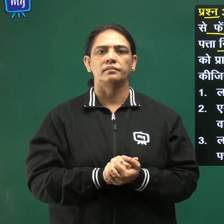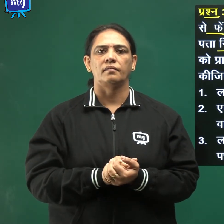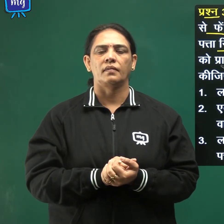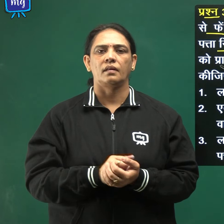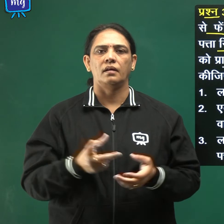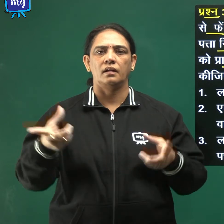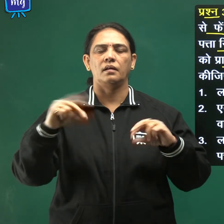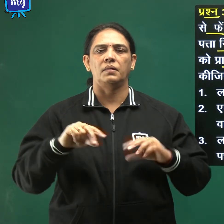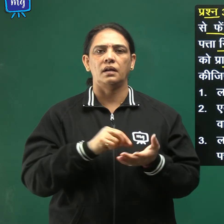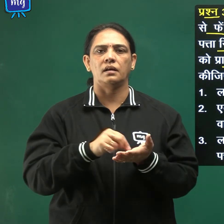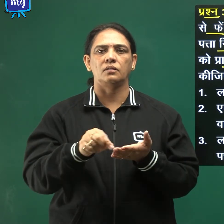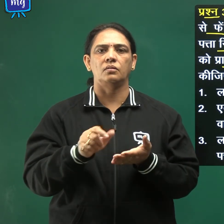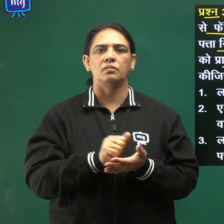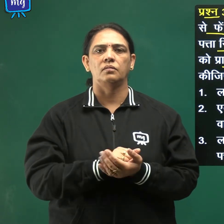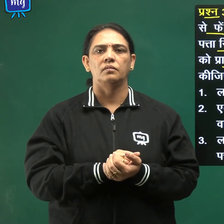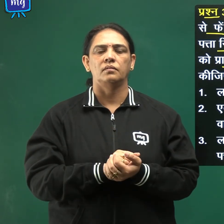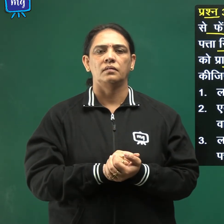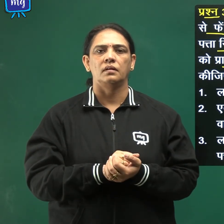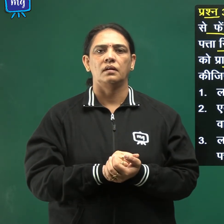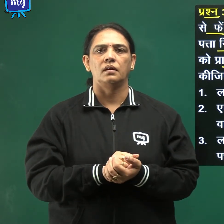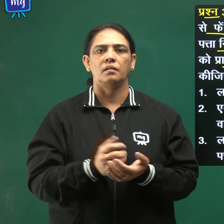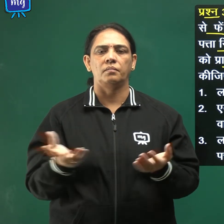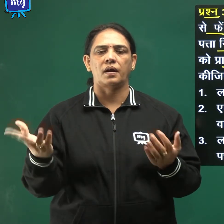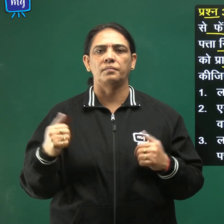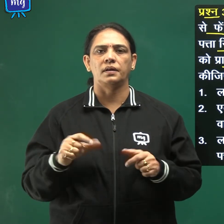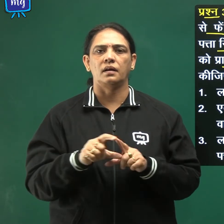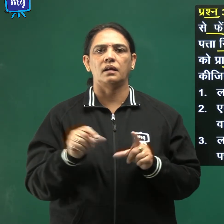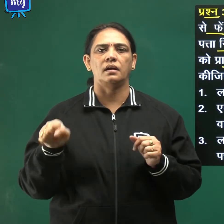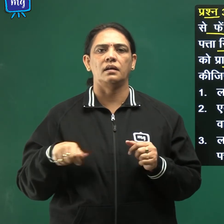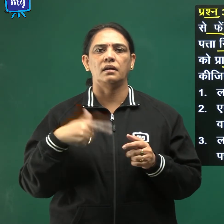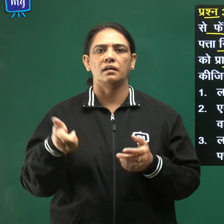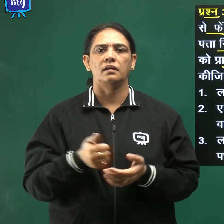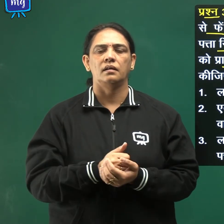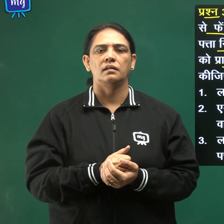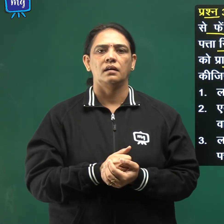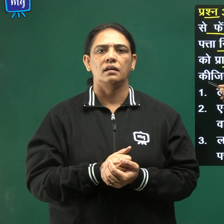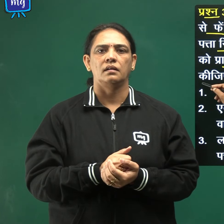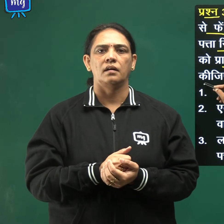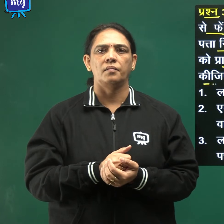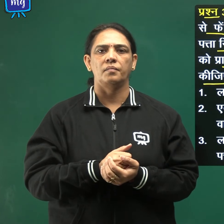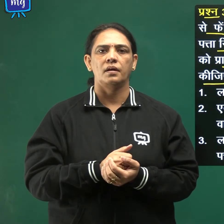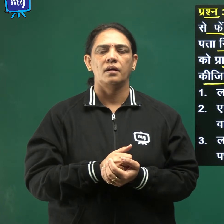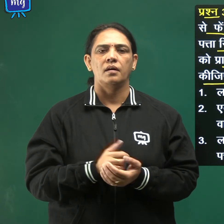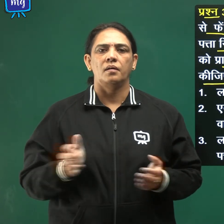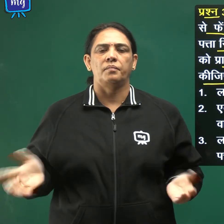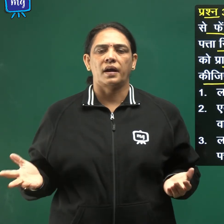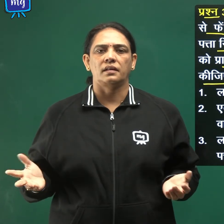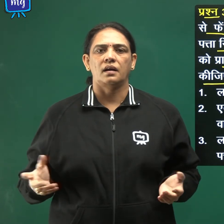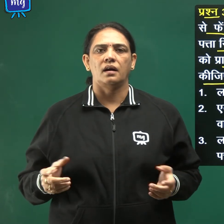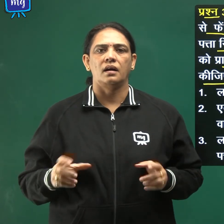में निम्नलिखित को को प्राप्त करने की की प्रायिकता ज्ञात कीजिए